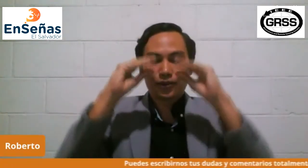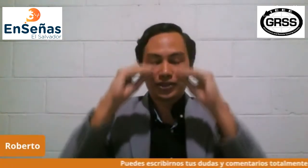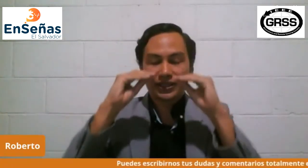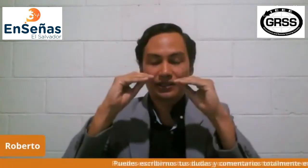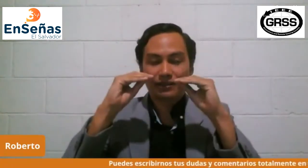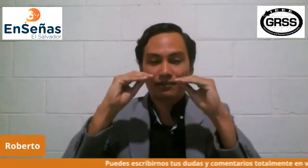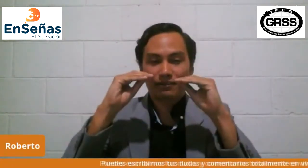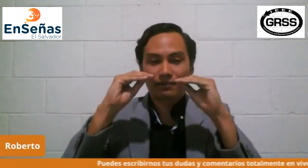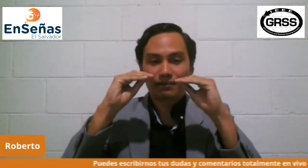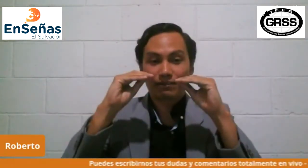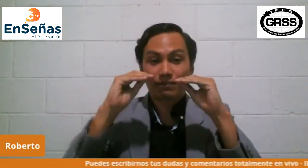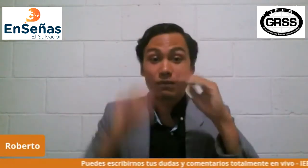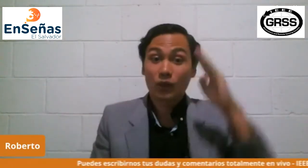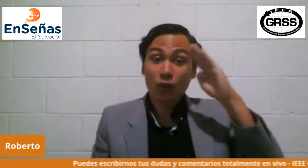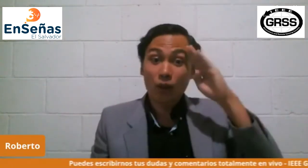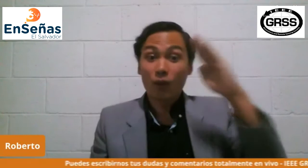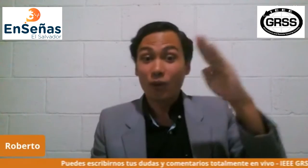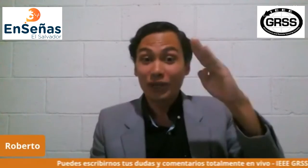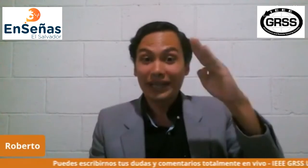noches.